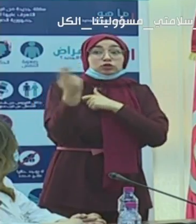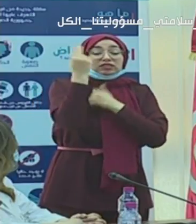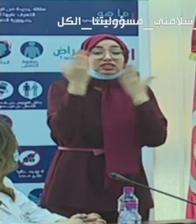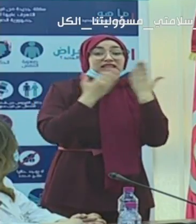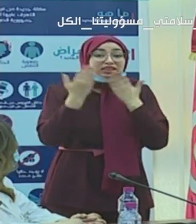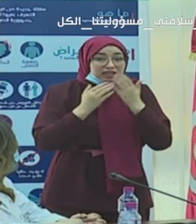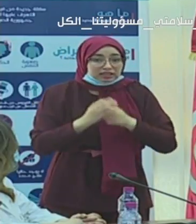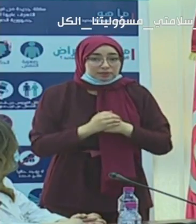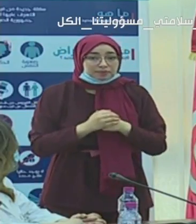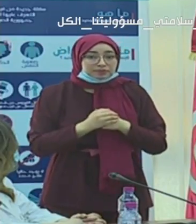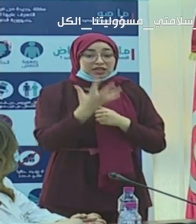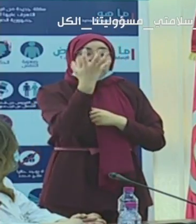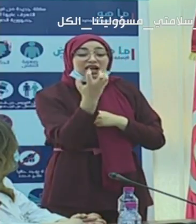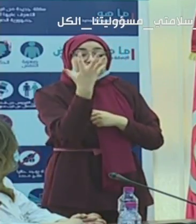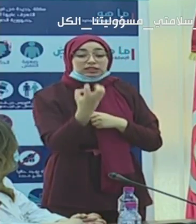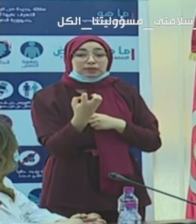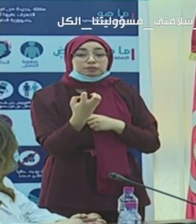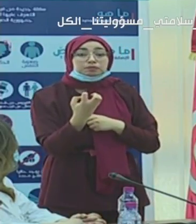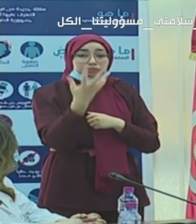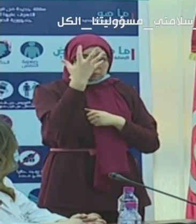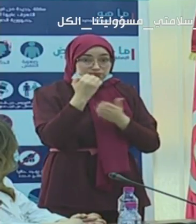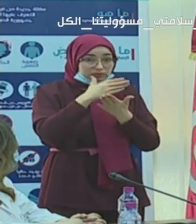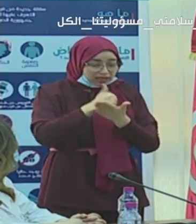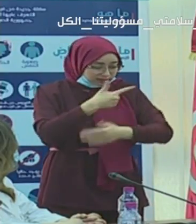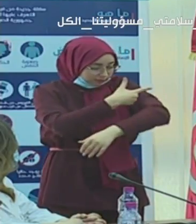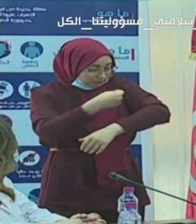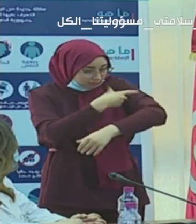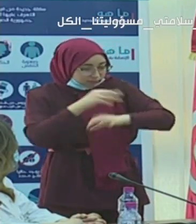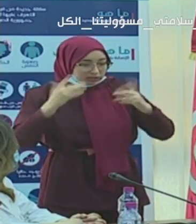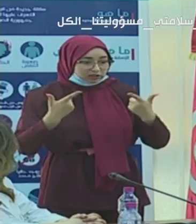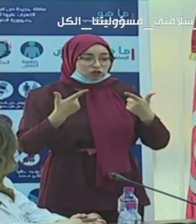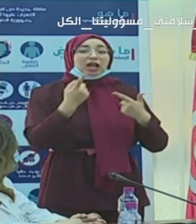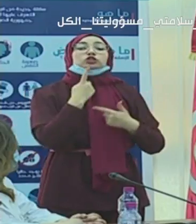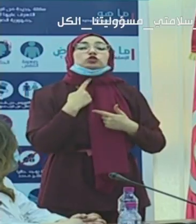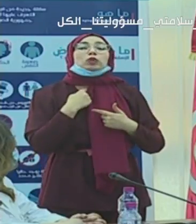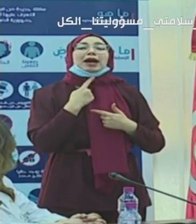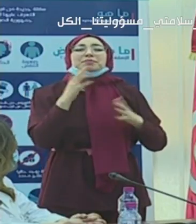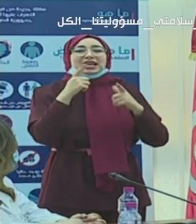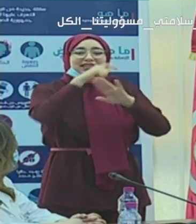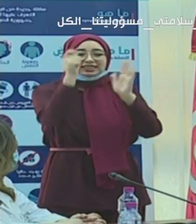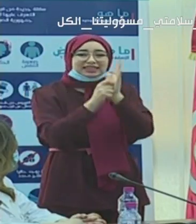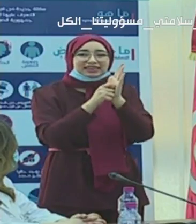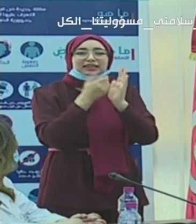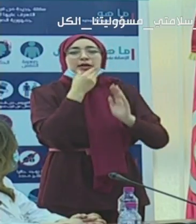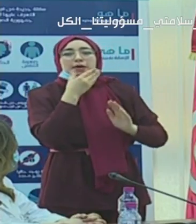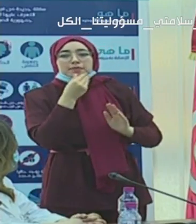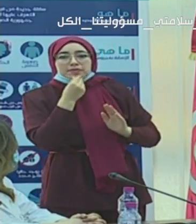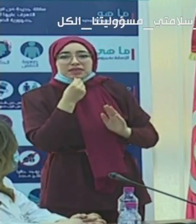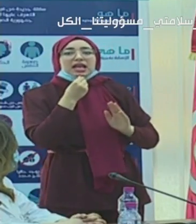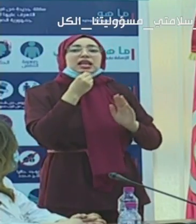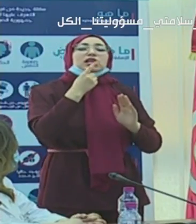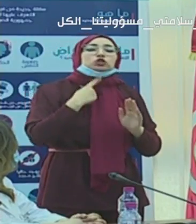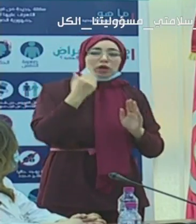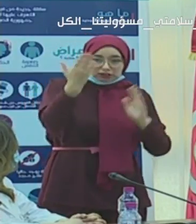قسمناهم على الخمسة أيام هذوما متاع التقصي حسب شهر الولادة متاعهم. اللي مولودين في الأشهر